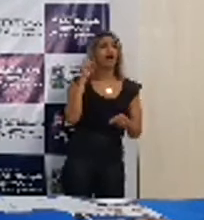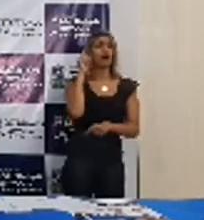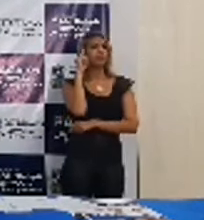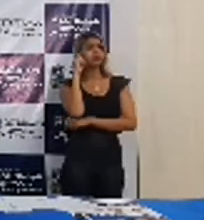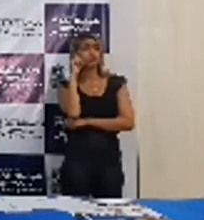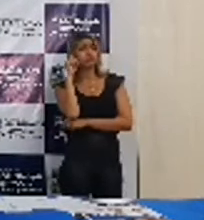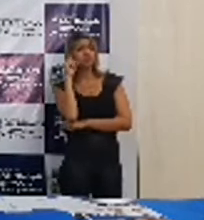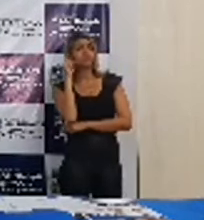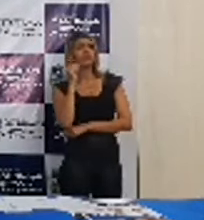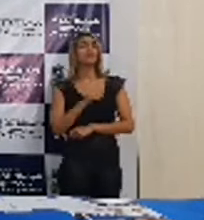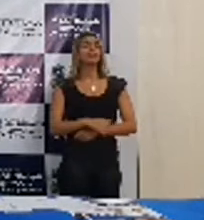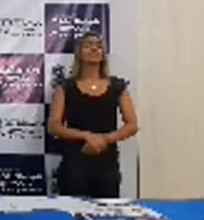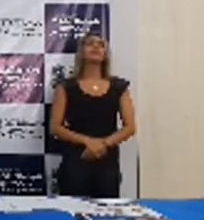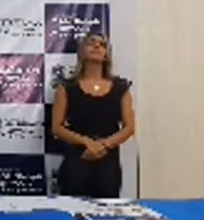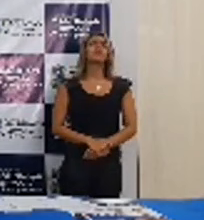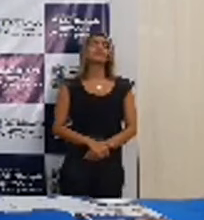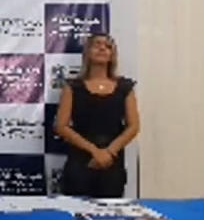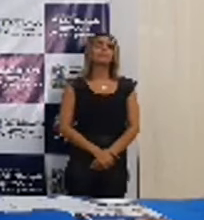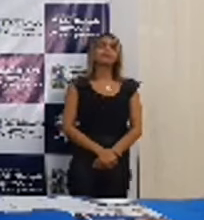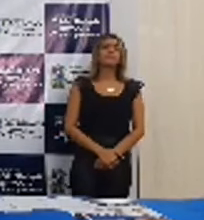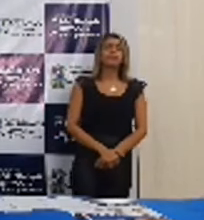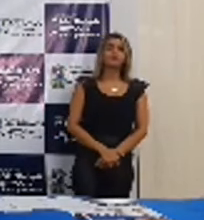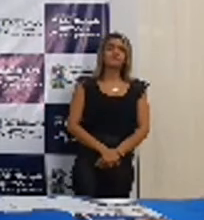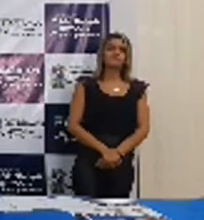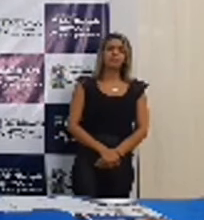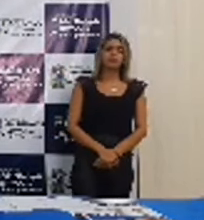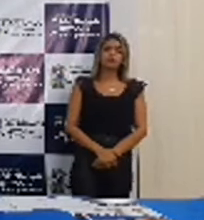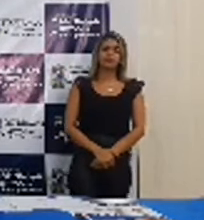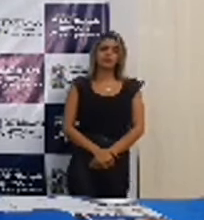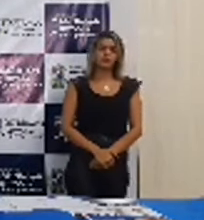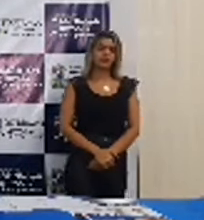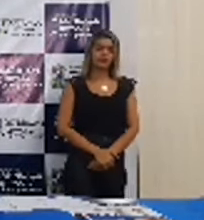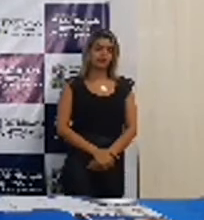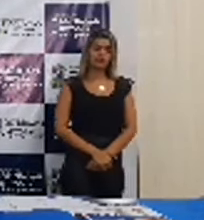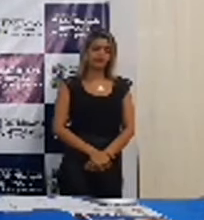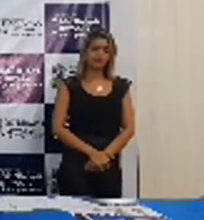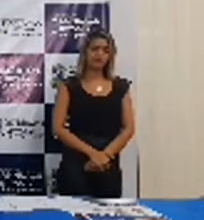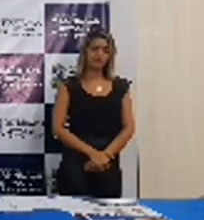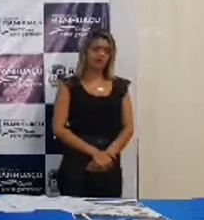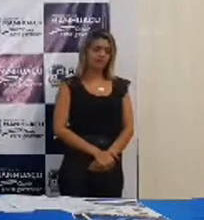nesse período? Bem, a questão da população, ela, a gente